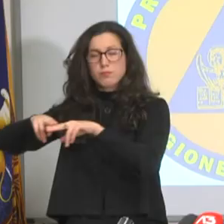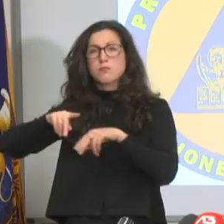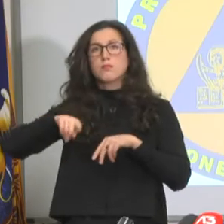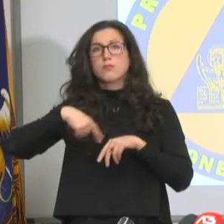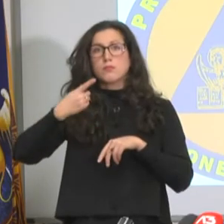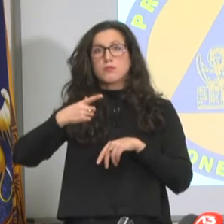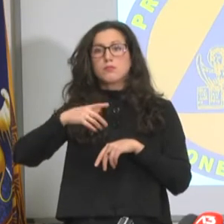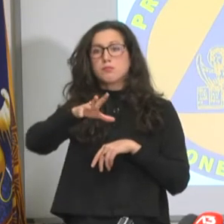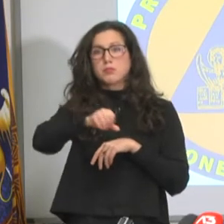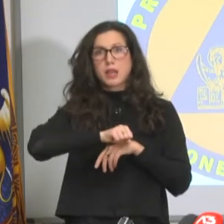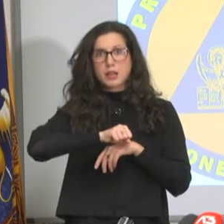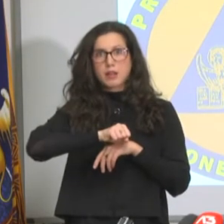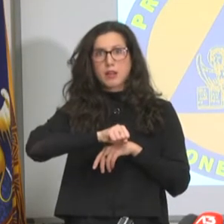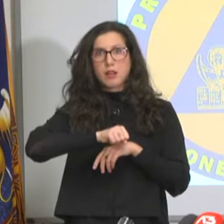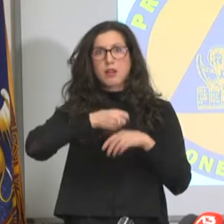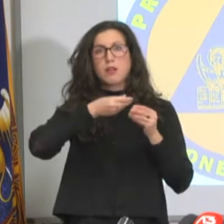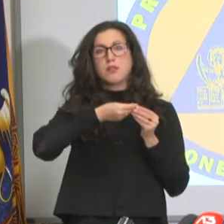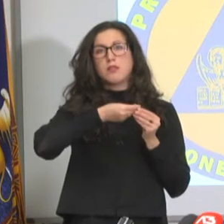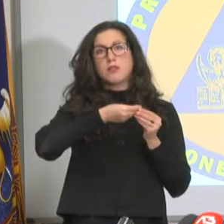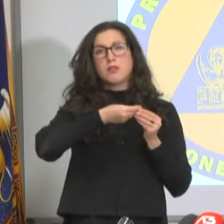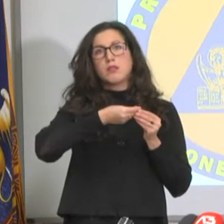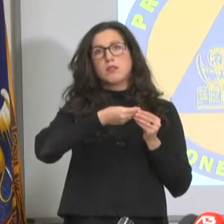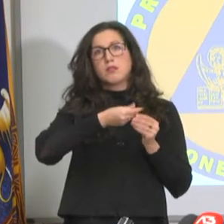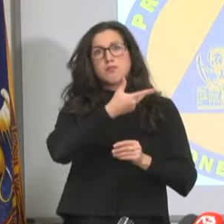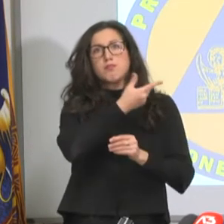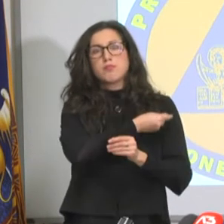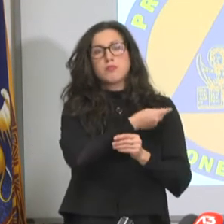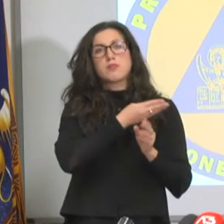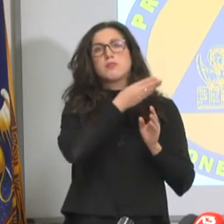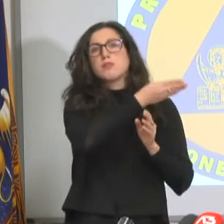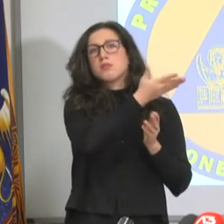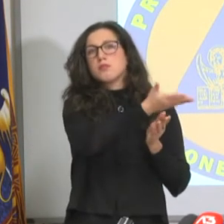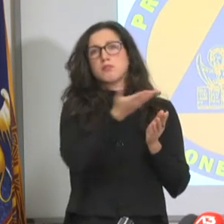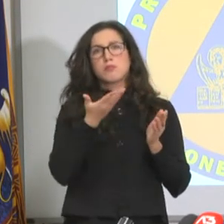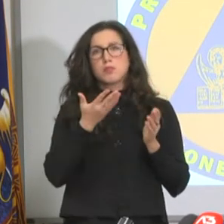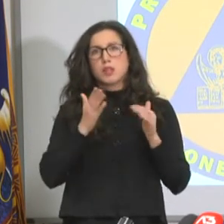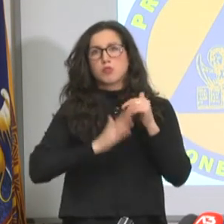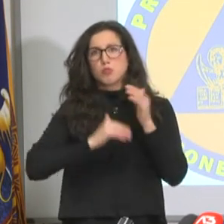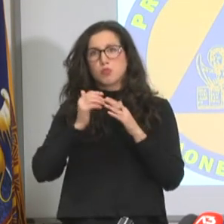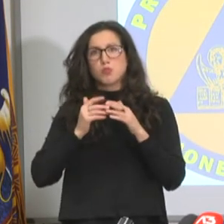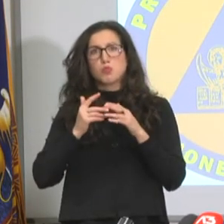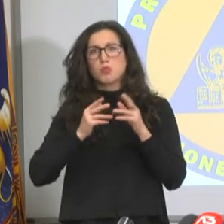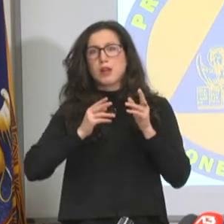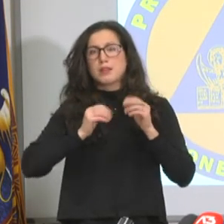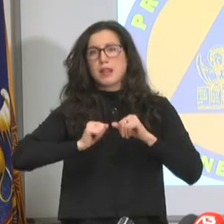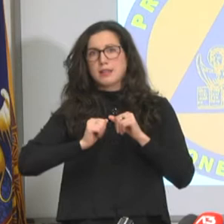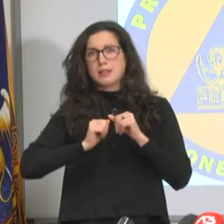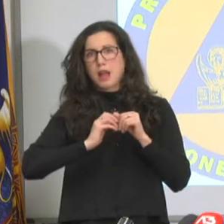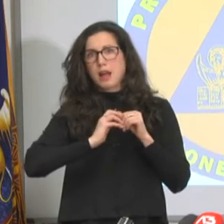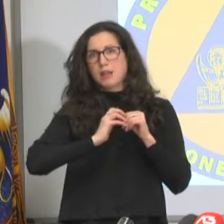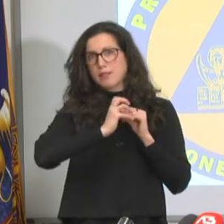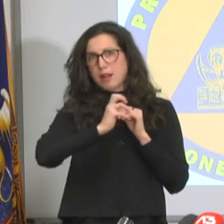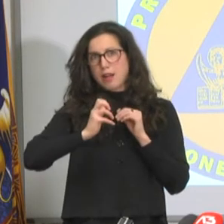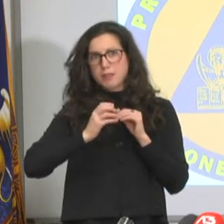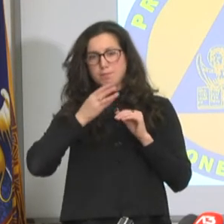distribuiti in ogni singolo struttura sanitaria affinché ci sia la vaccinazione e poi anche programmate per le